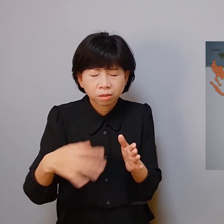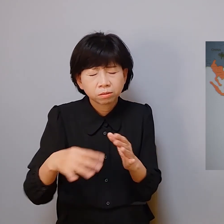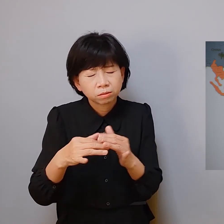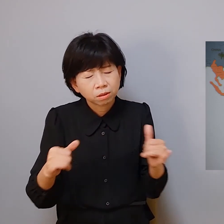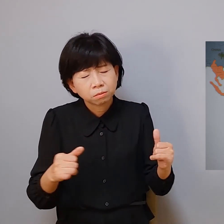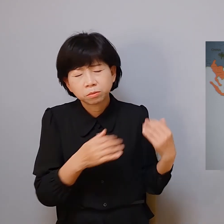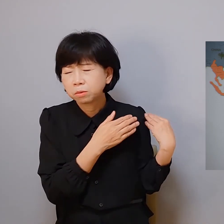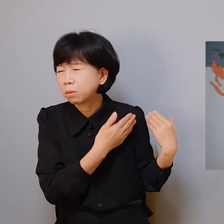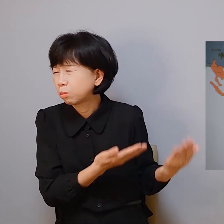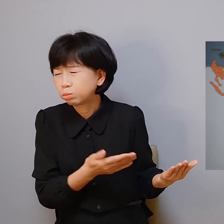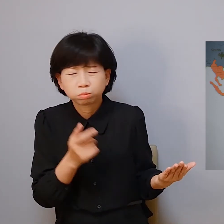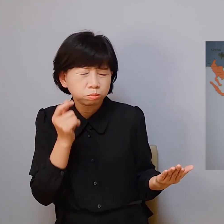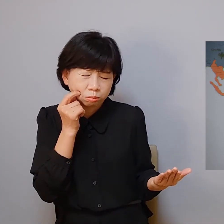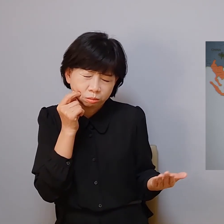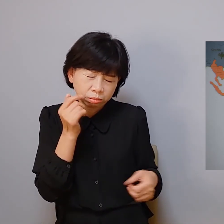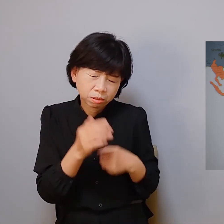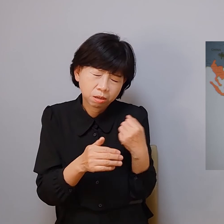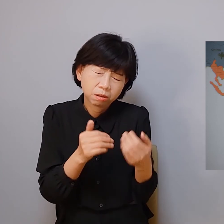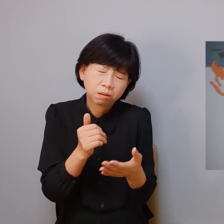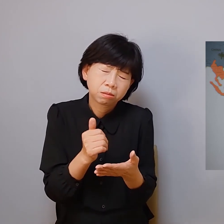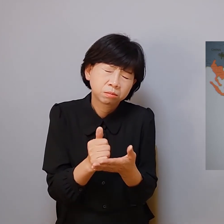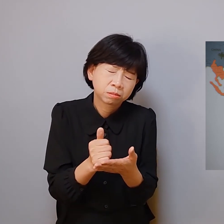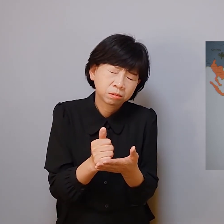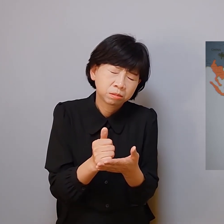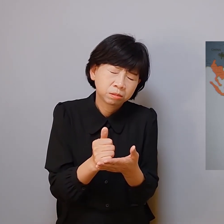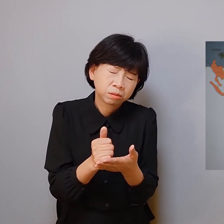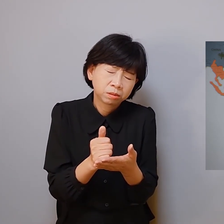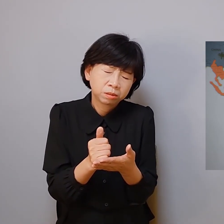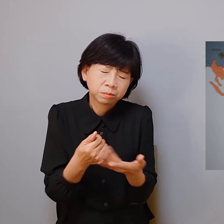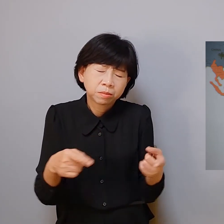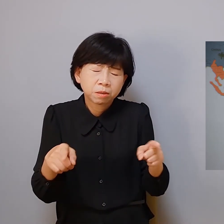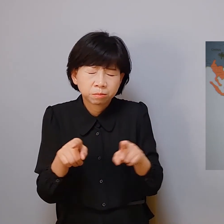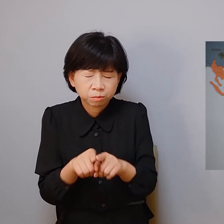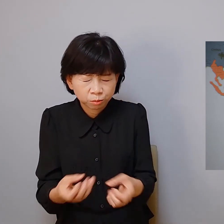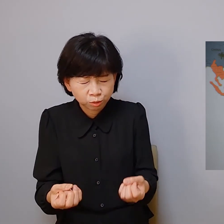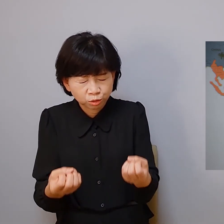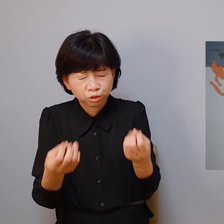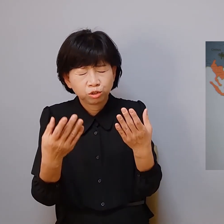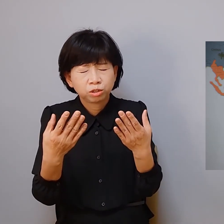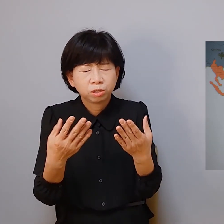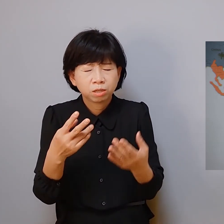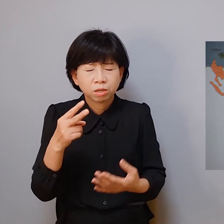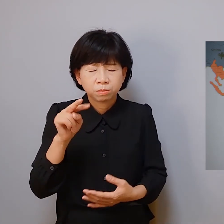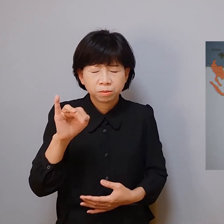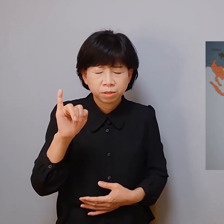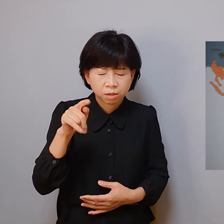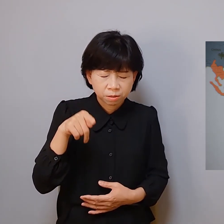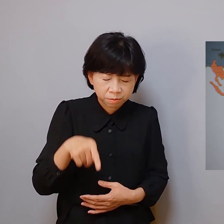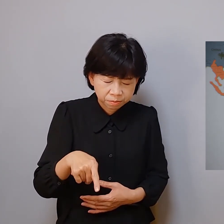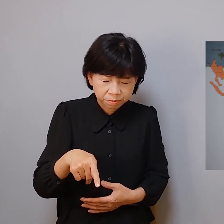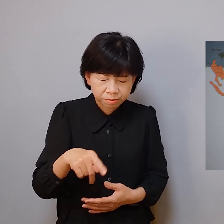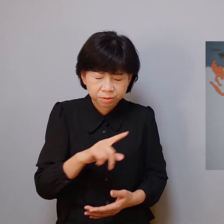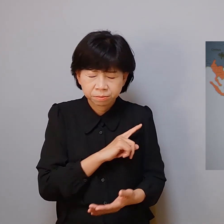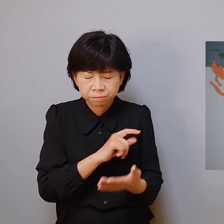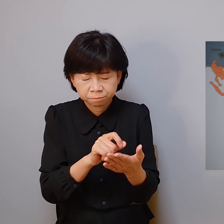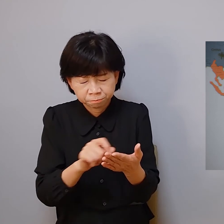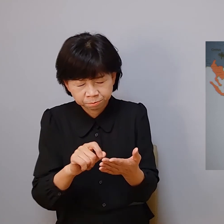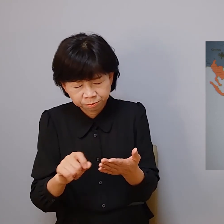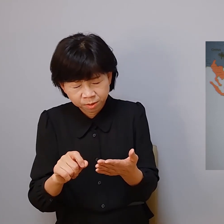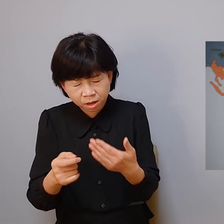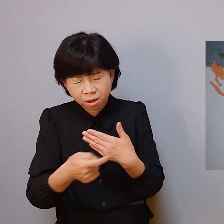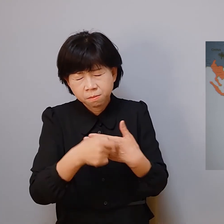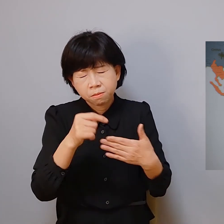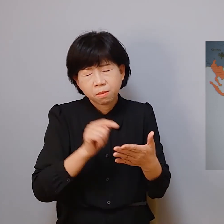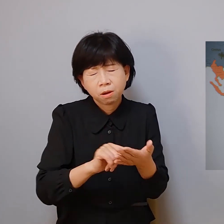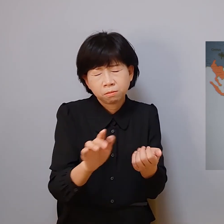있습니다. 하나님 VIP들을 생각나게 해주셔서 작정하게 해주셨는데 이제는 기도하고 섬기려고 하오니 하나님